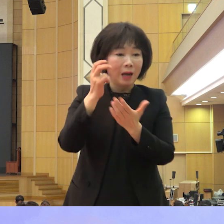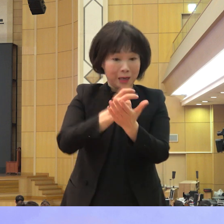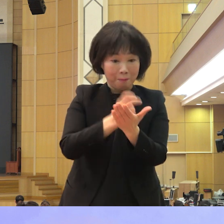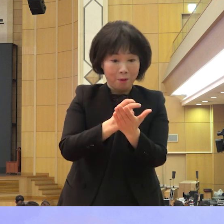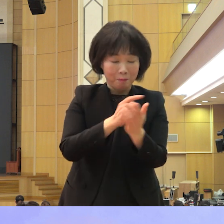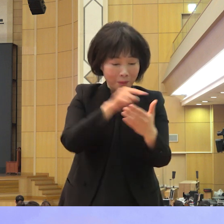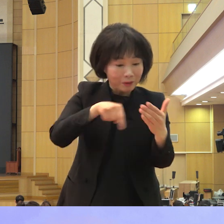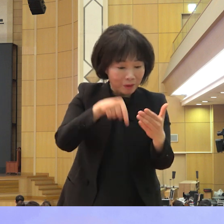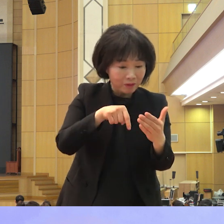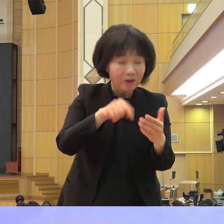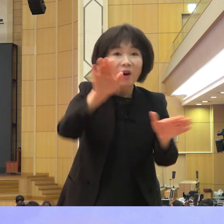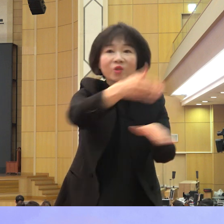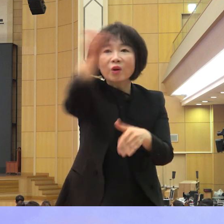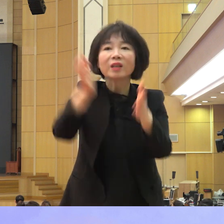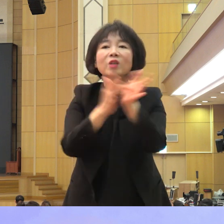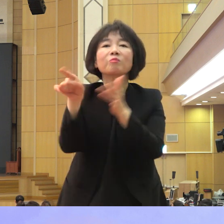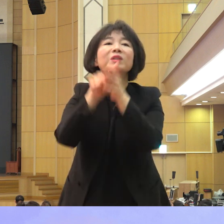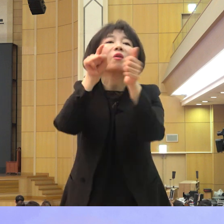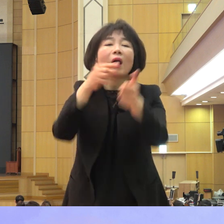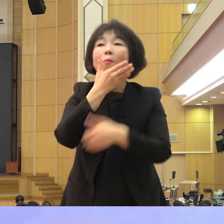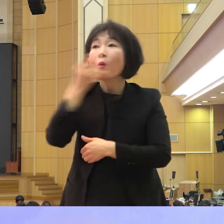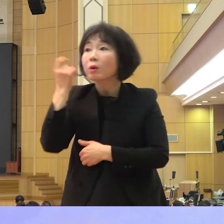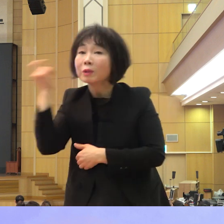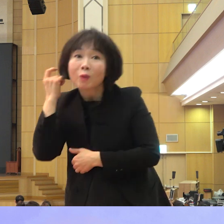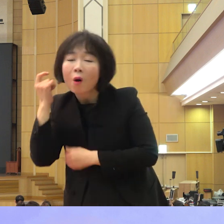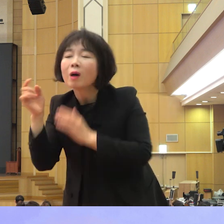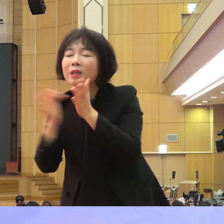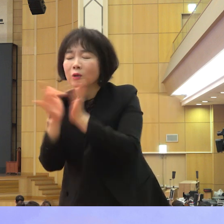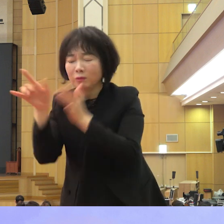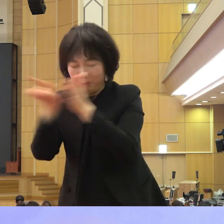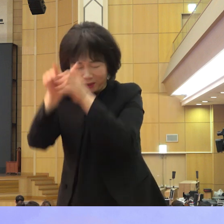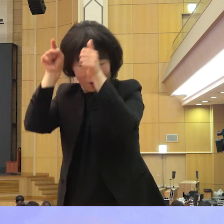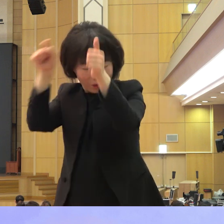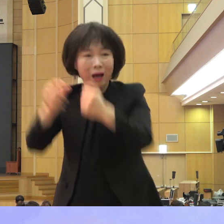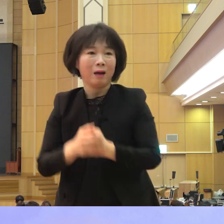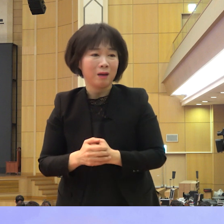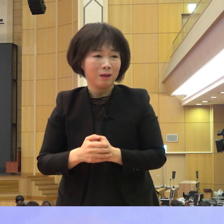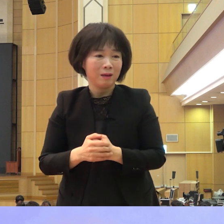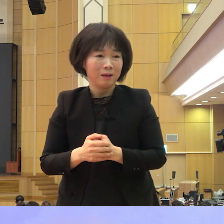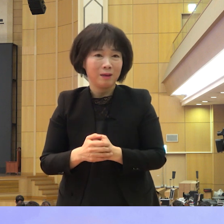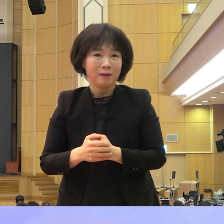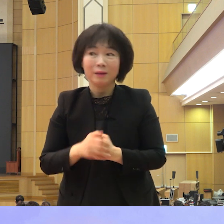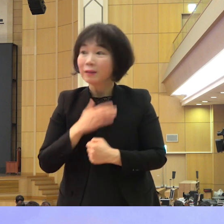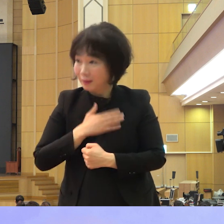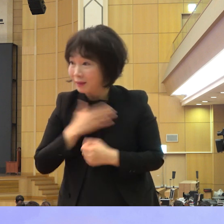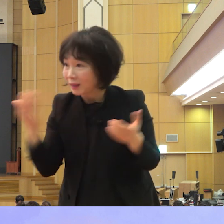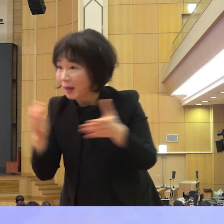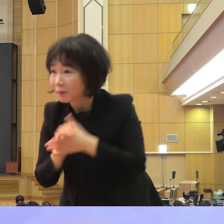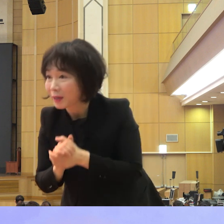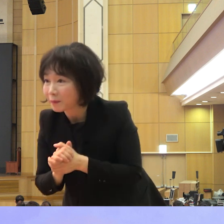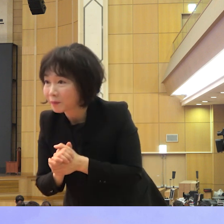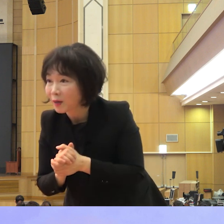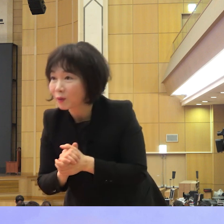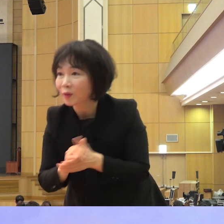믿어라. 복음의 말씀도 예수 믿어라. 계시록 말씀도 예수 믿어라. 알겠죠? 그래서 사도행전을